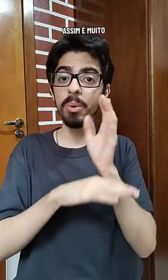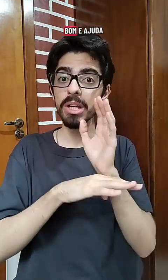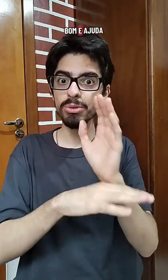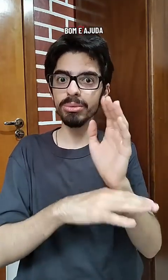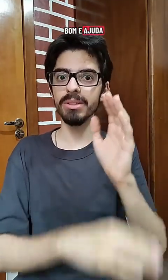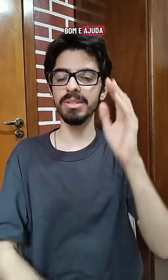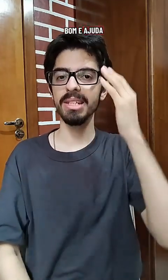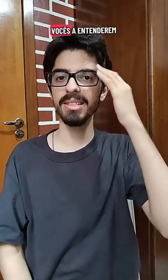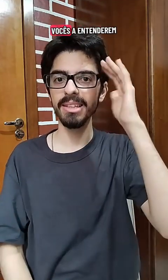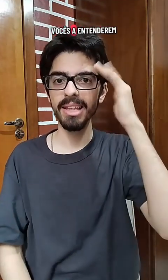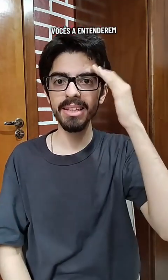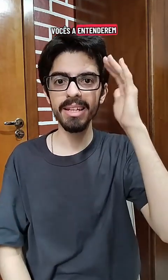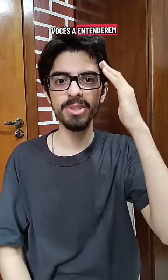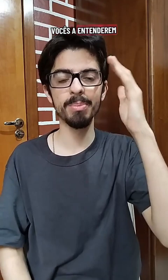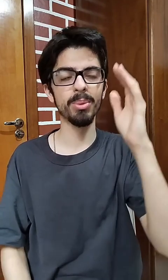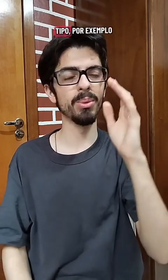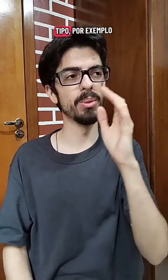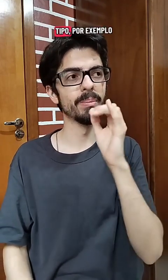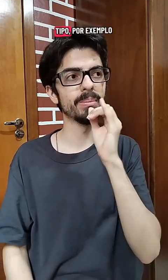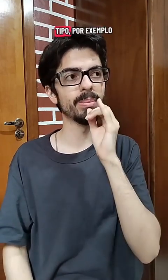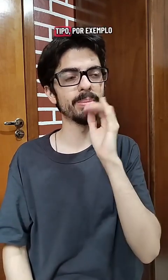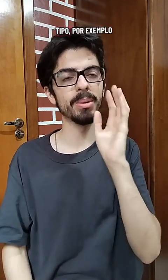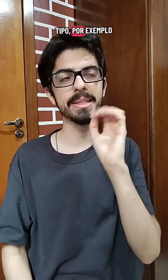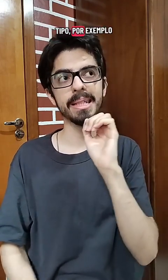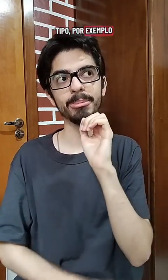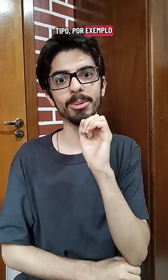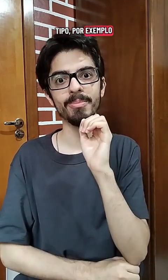e ajuda vocês a entenderem, tipo, por exemplo,